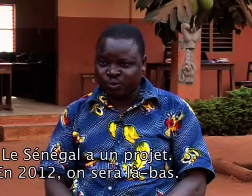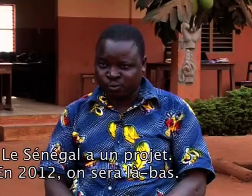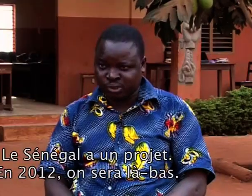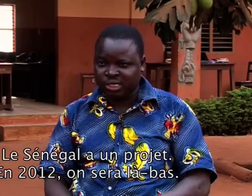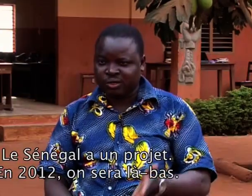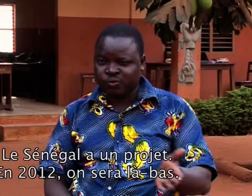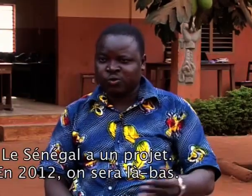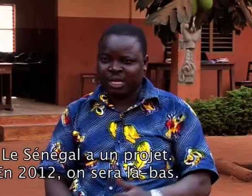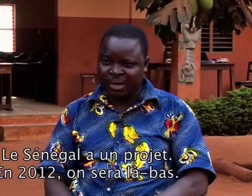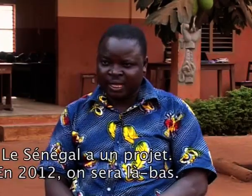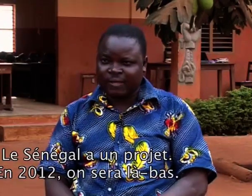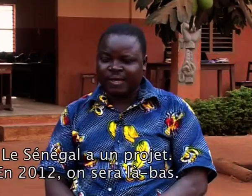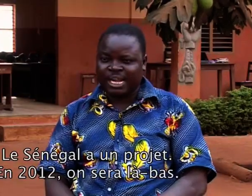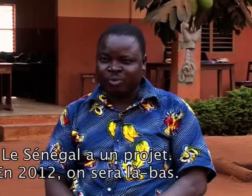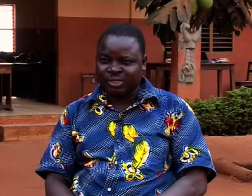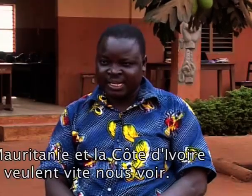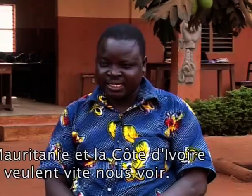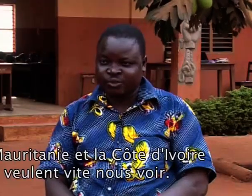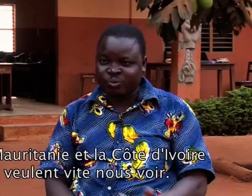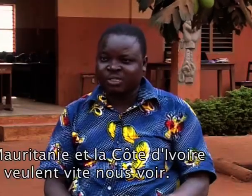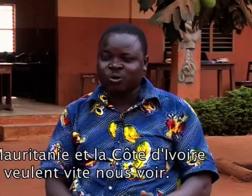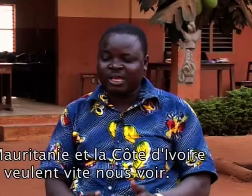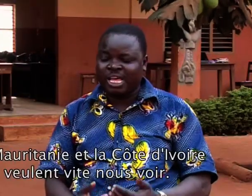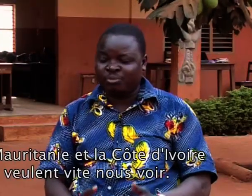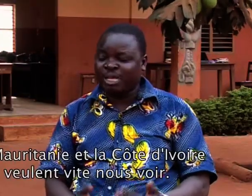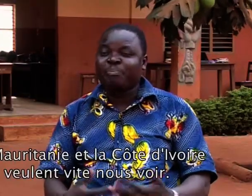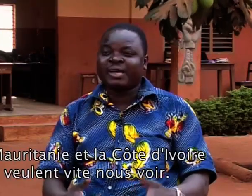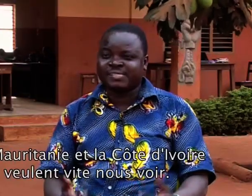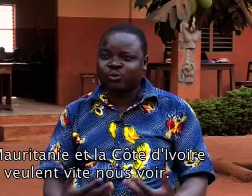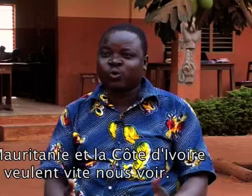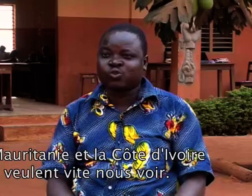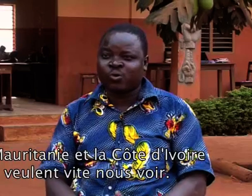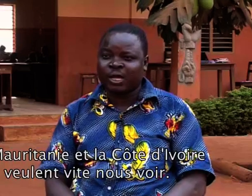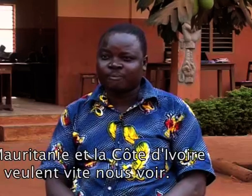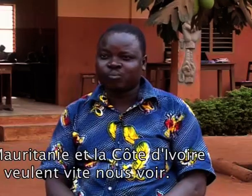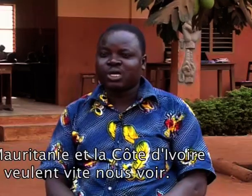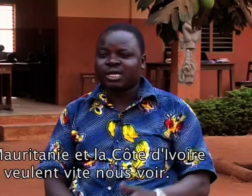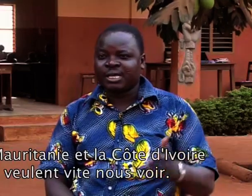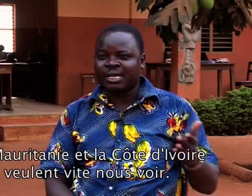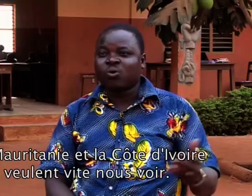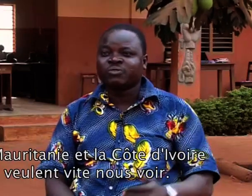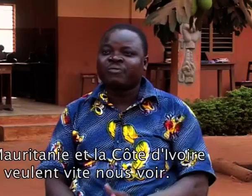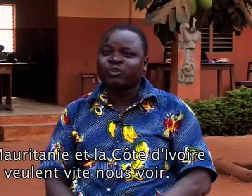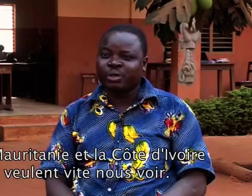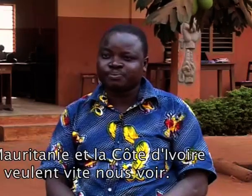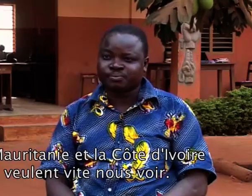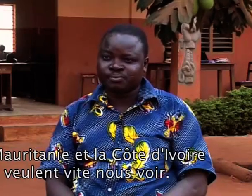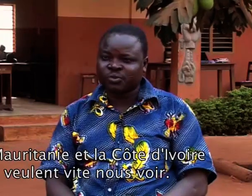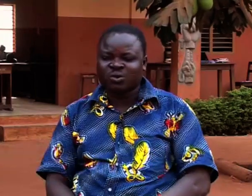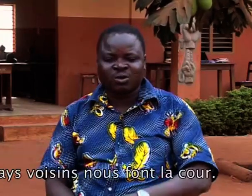en 2012, nous serons là-bas. La Mauritanie demande la Mauritanie est même pressée de nous recevoir. Et la Côte d'Ivoire en fait de même.